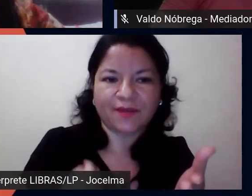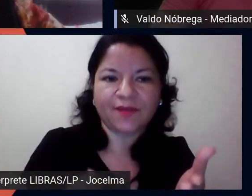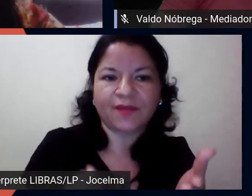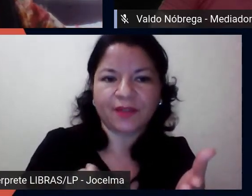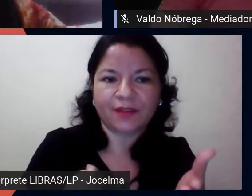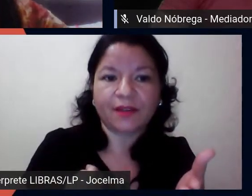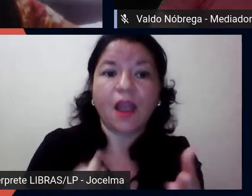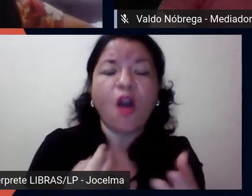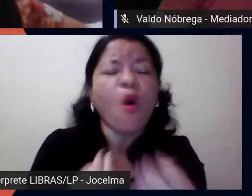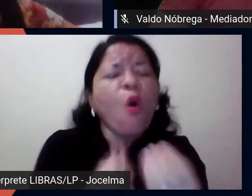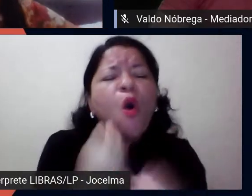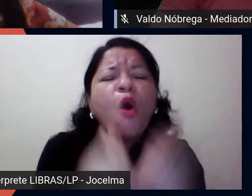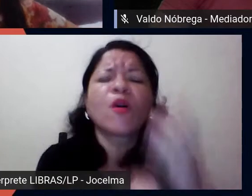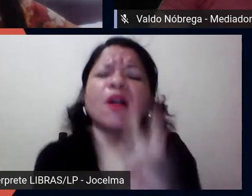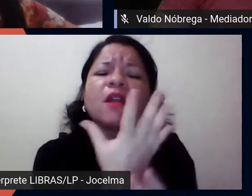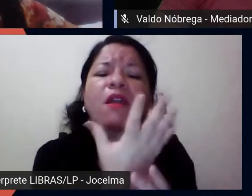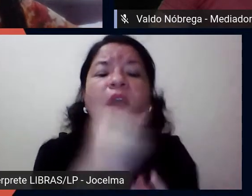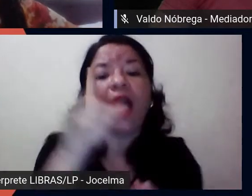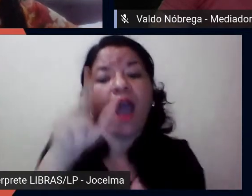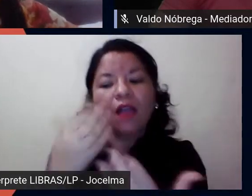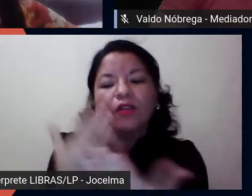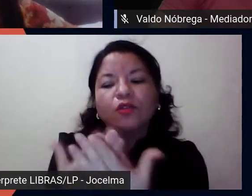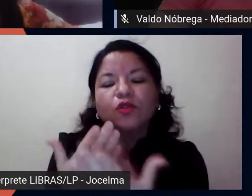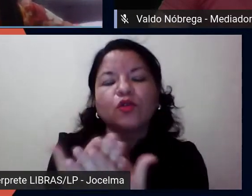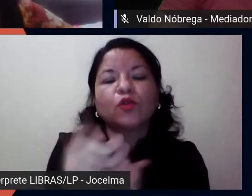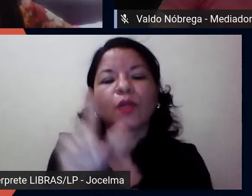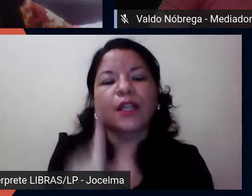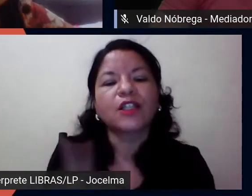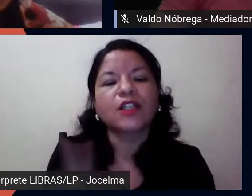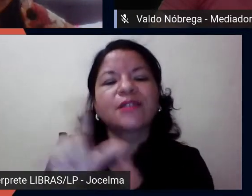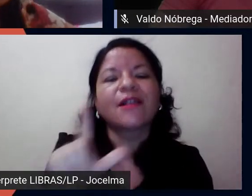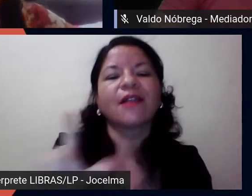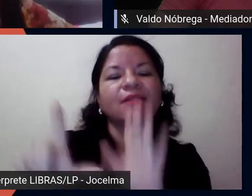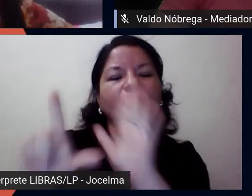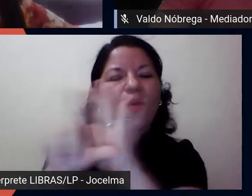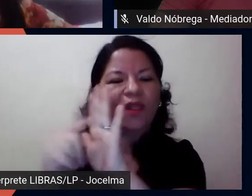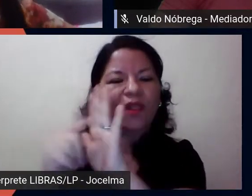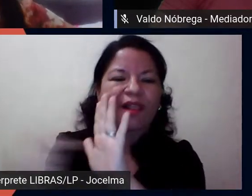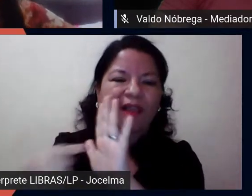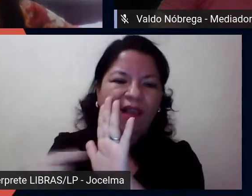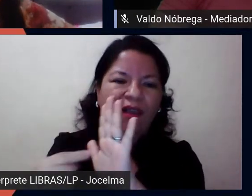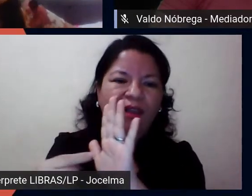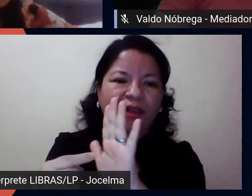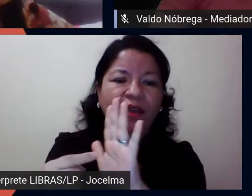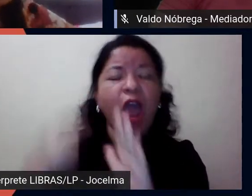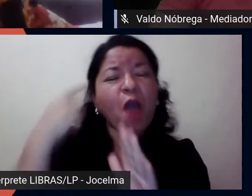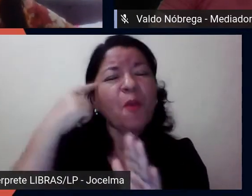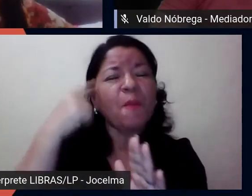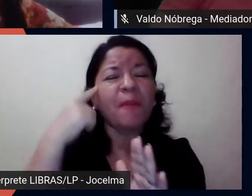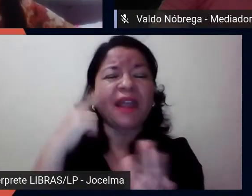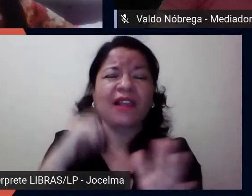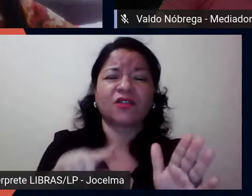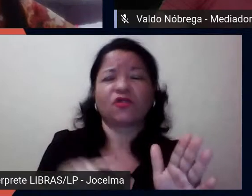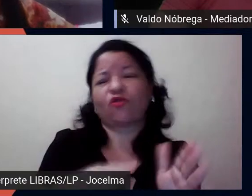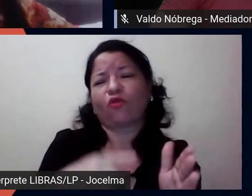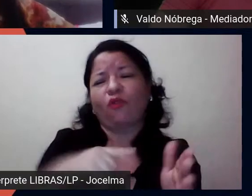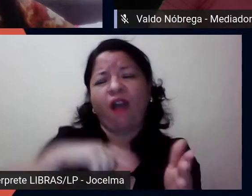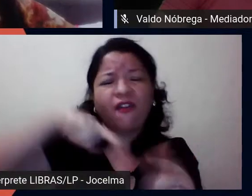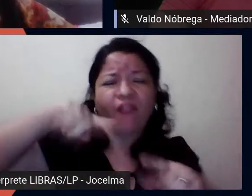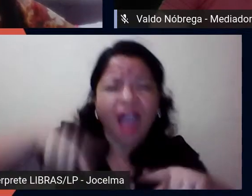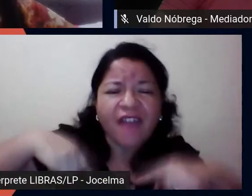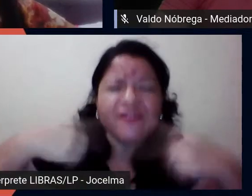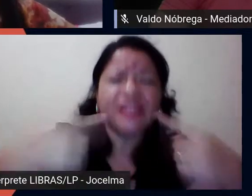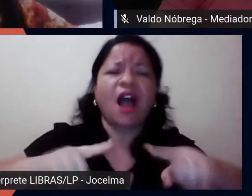de unificar, eu acredito que não vamos terminar aqui, sempre vai haver revisão, sempre vai haver novos documentos e isso vai ser